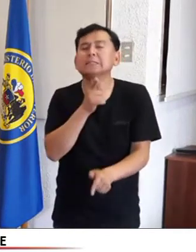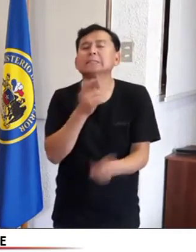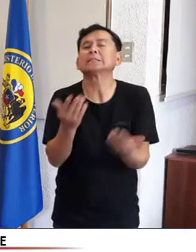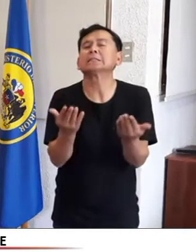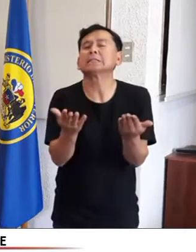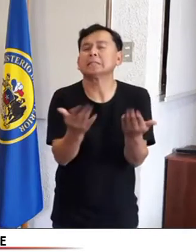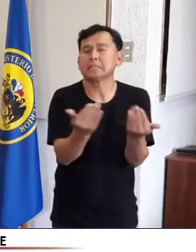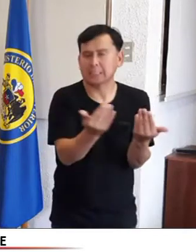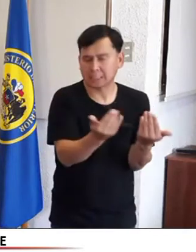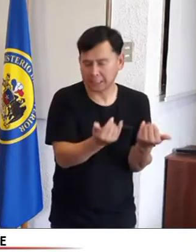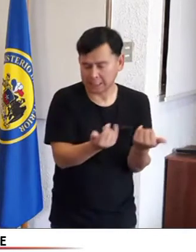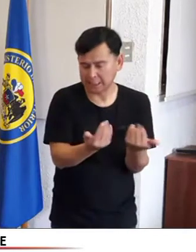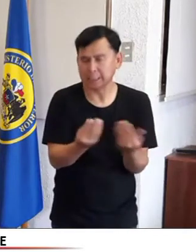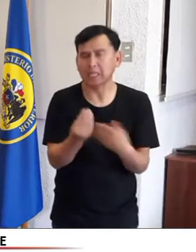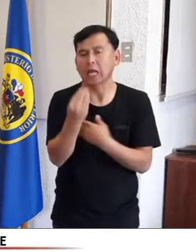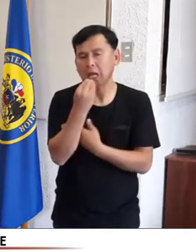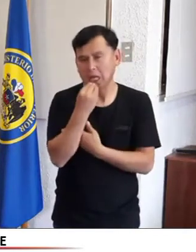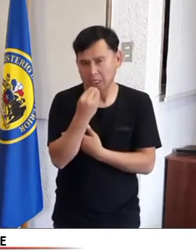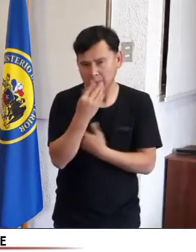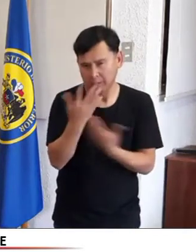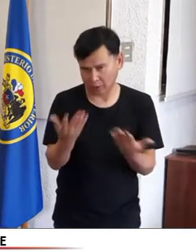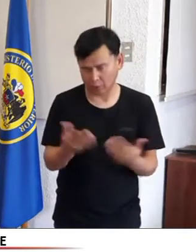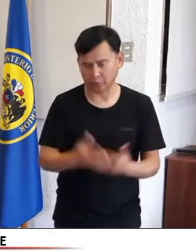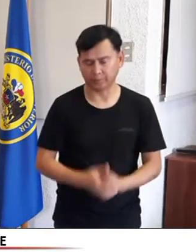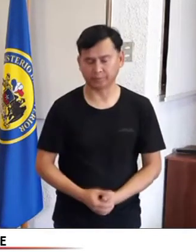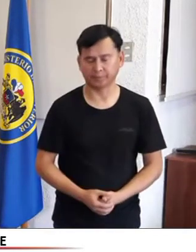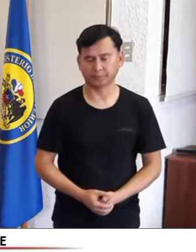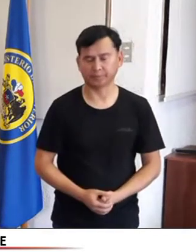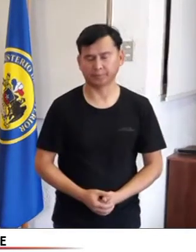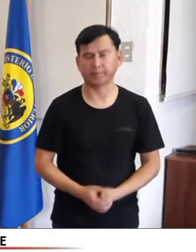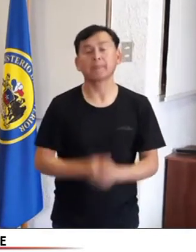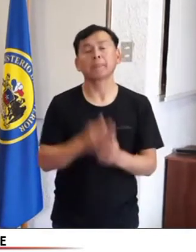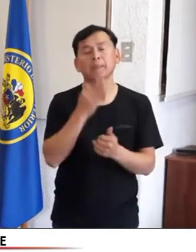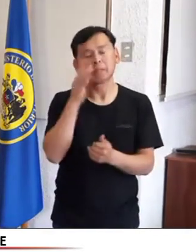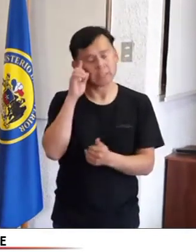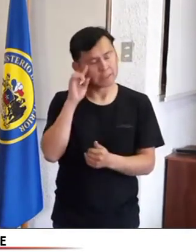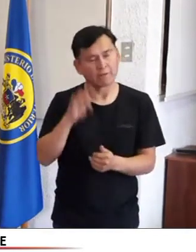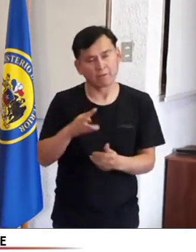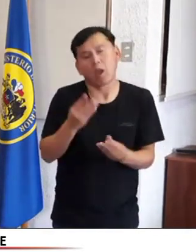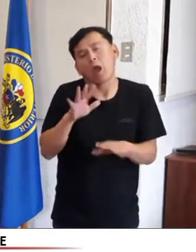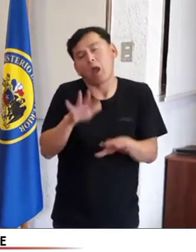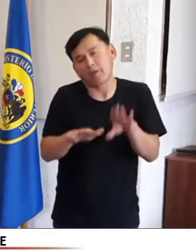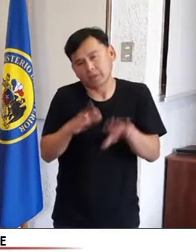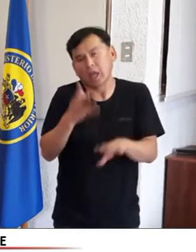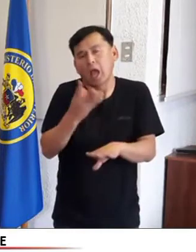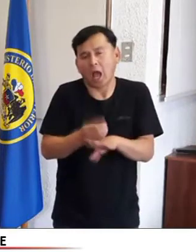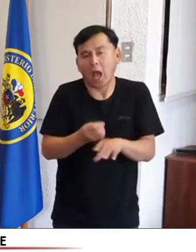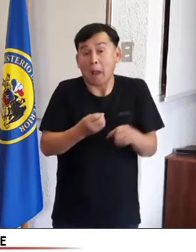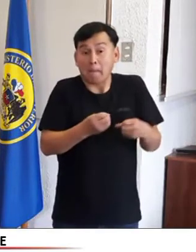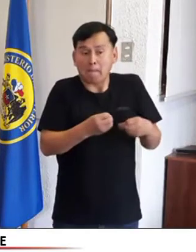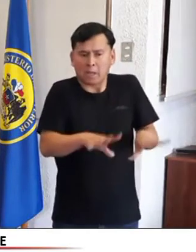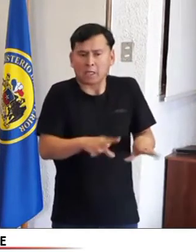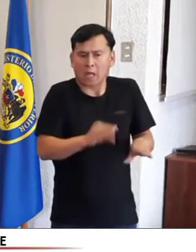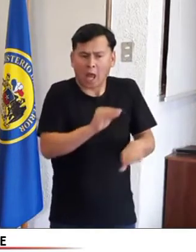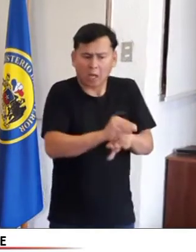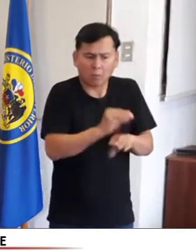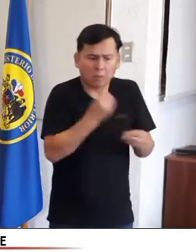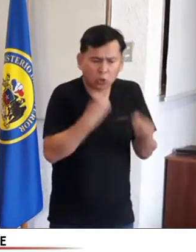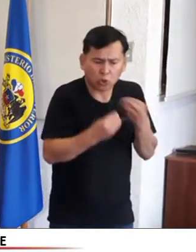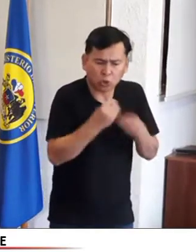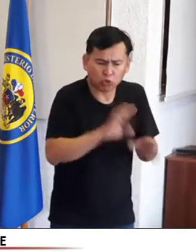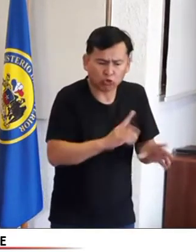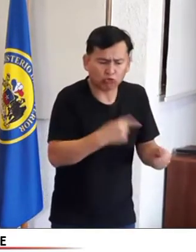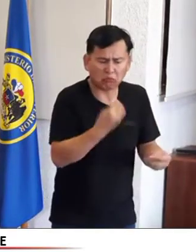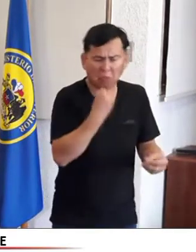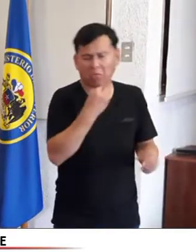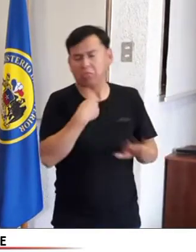definitiva, los niños que realmente hacen uso de esta alimentación. Sabemos que muchas veces hay una pérdida importante porque los niños